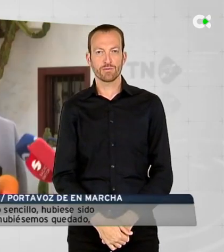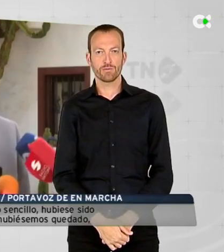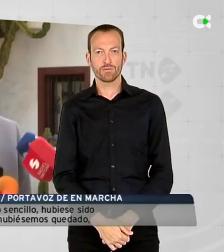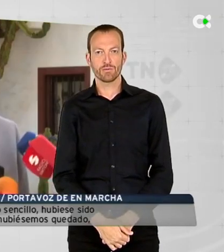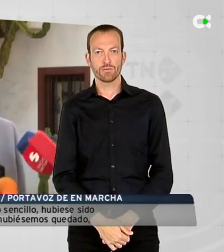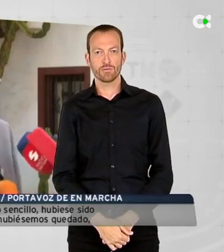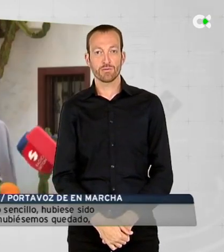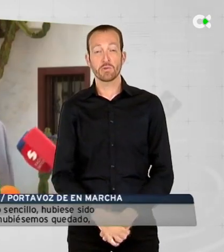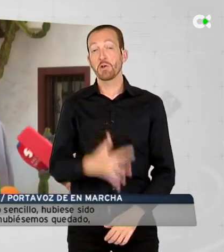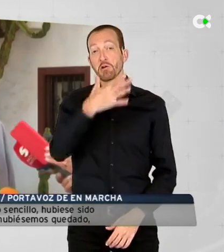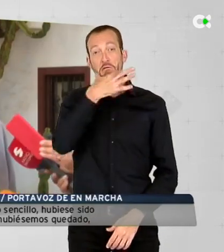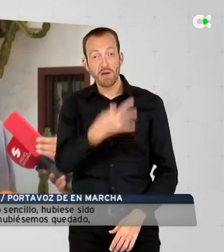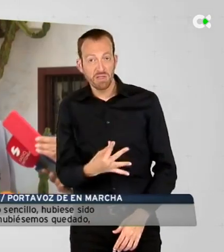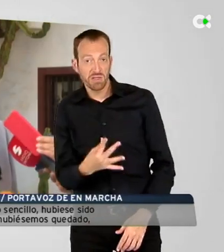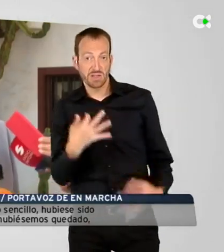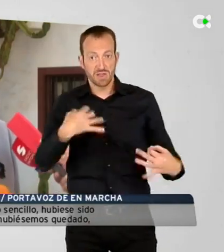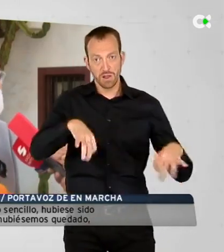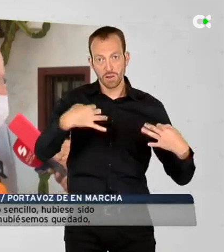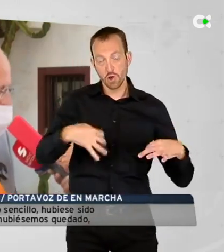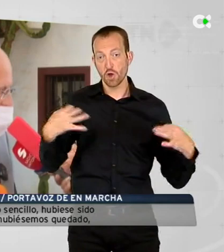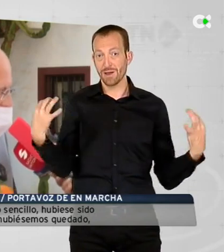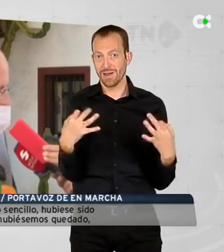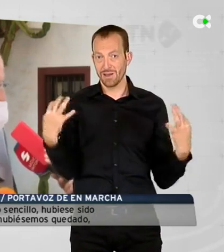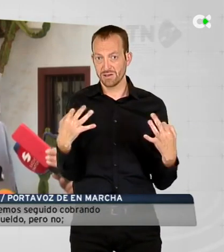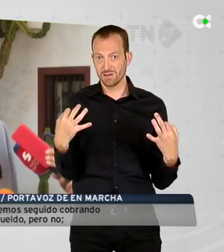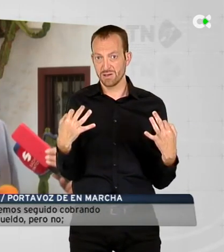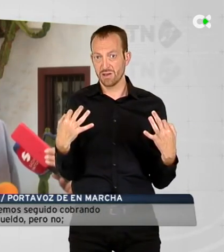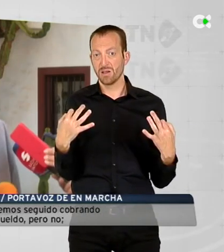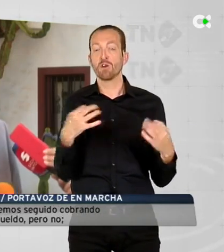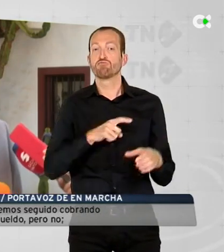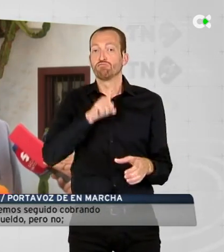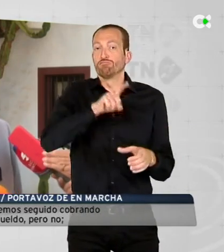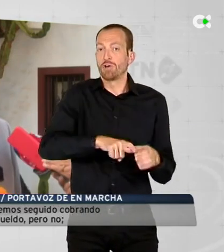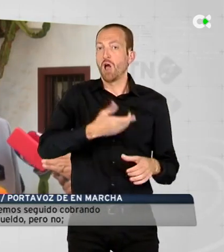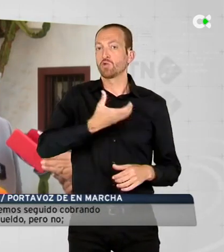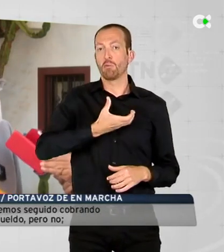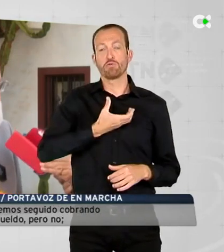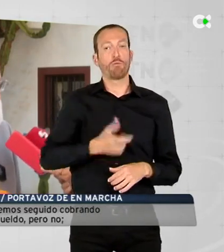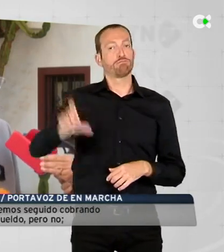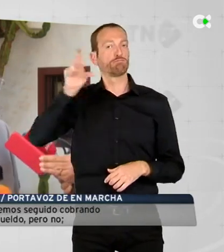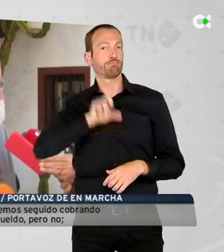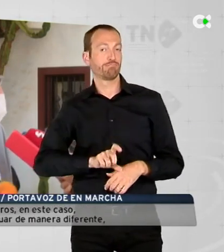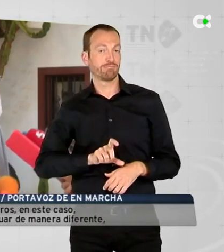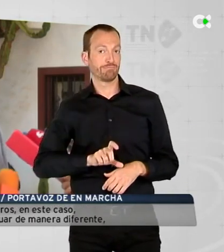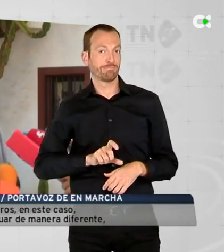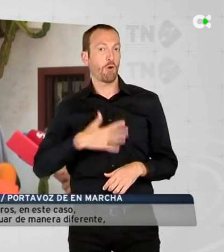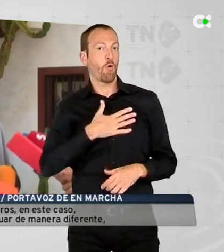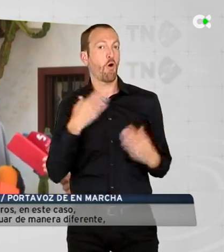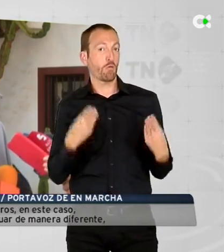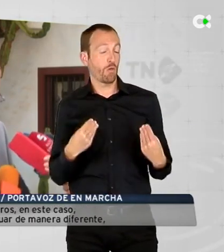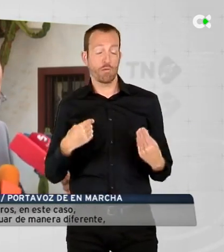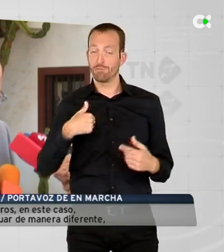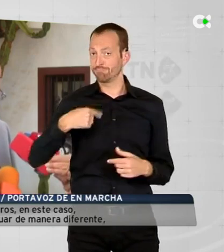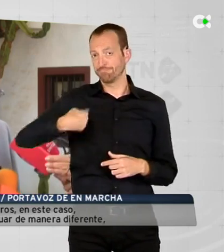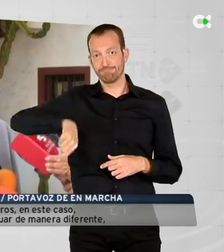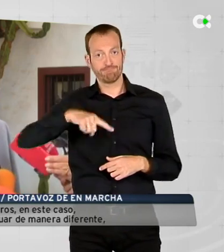Lo fácil y lo sencillo hubiese sido que no hubiésemos quedado, que hubiésemos seguido cobrando el sueldo. Pero no, nosotros